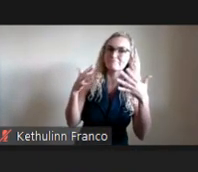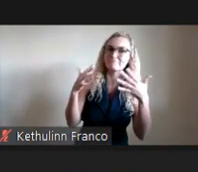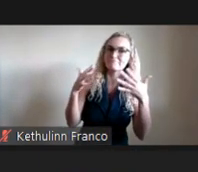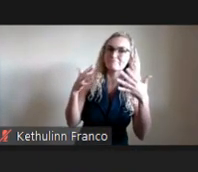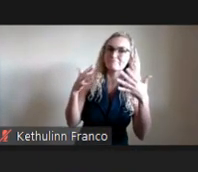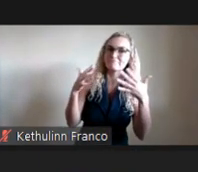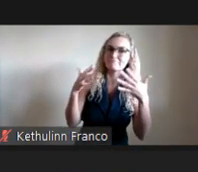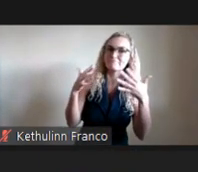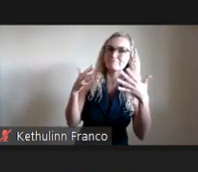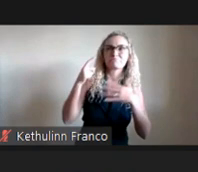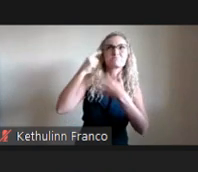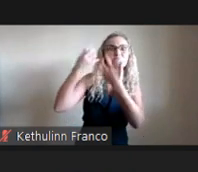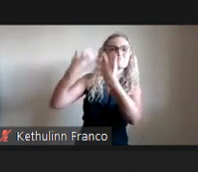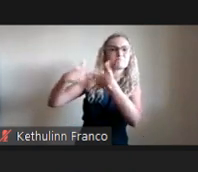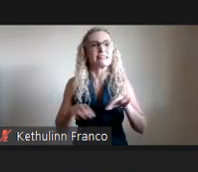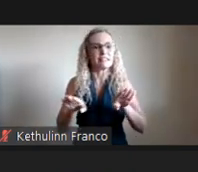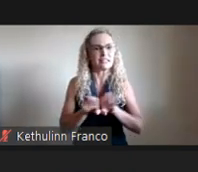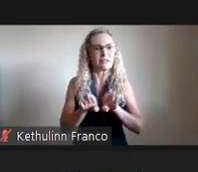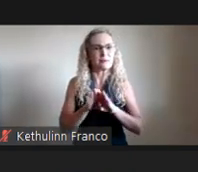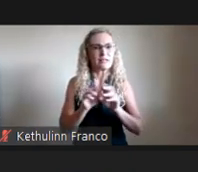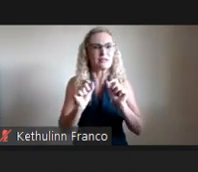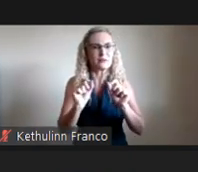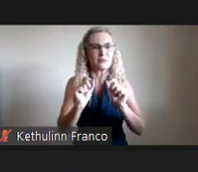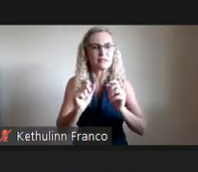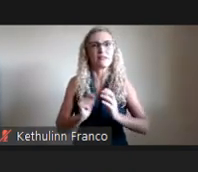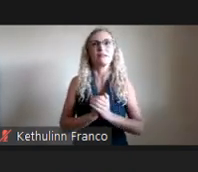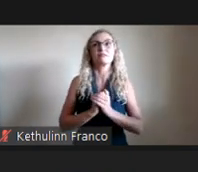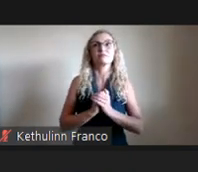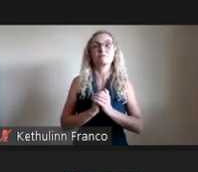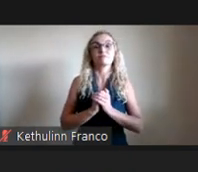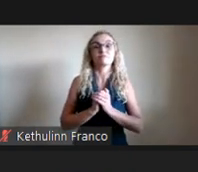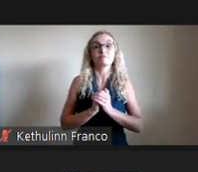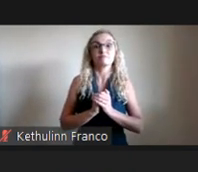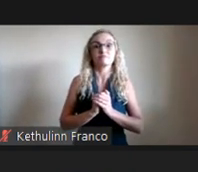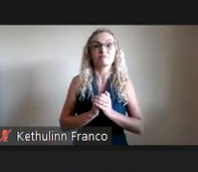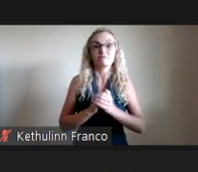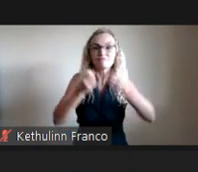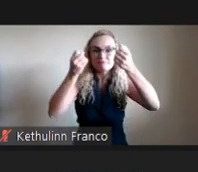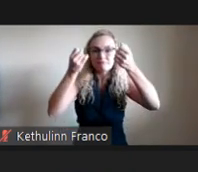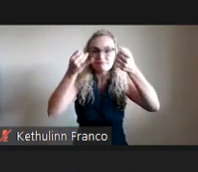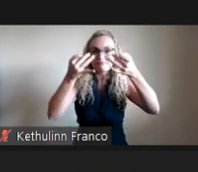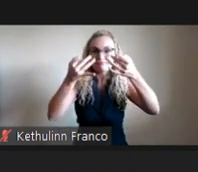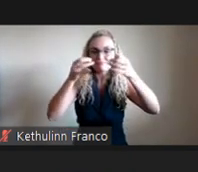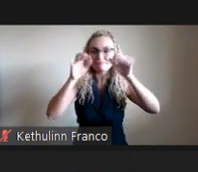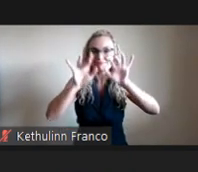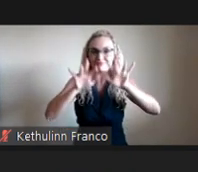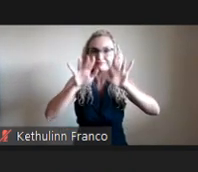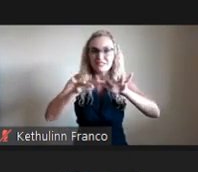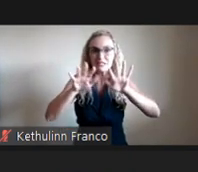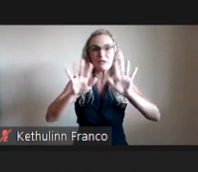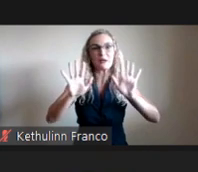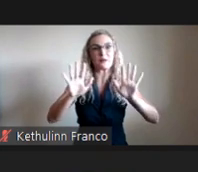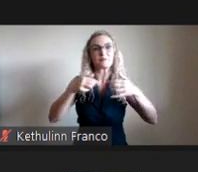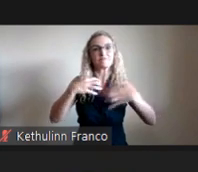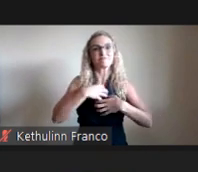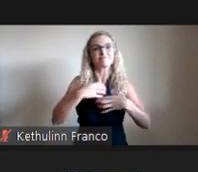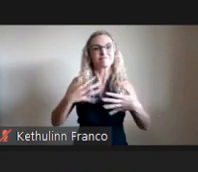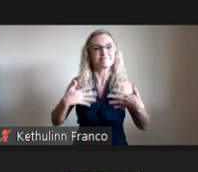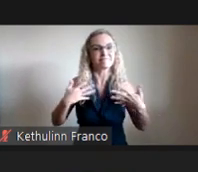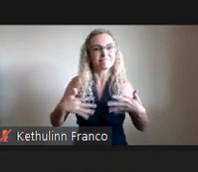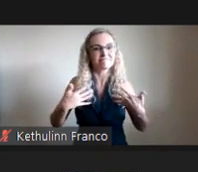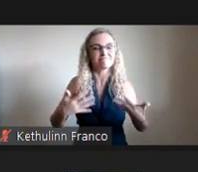em Itajubá. A Vânia, aluna é nossa, poder ouvi-los. A Mariana, alegria receber o convite de assistir